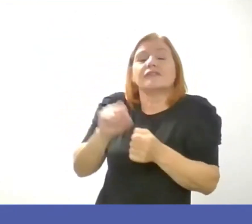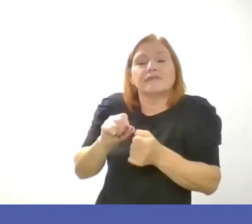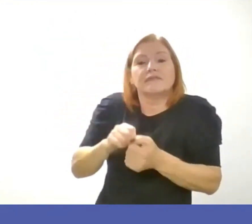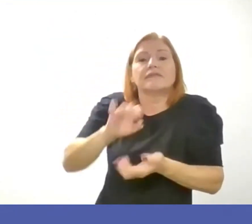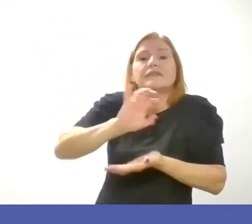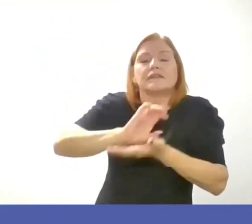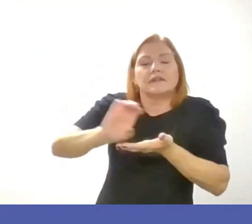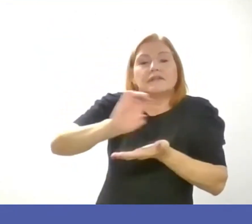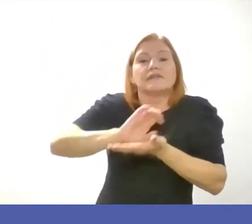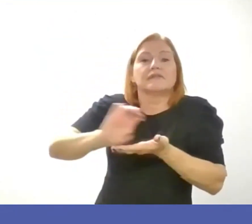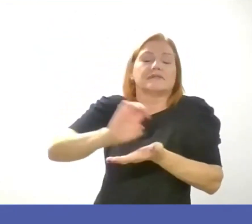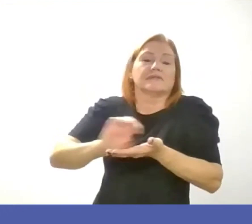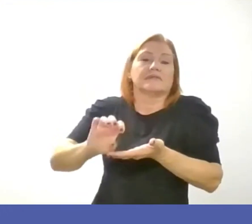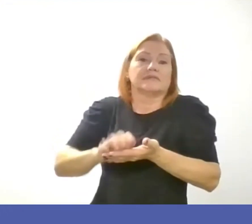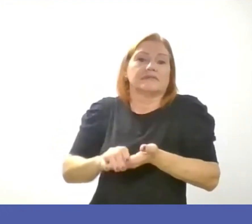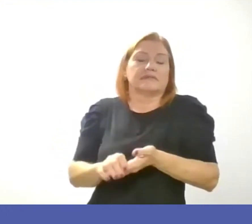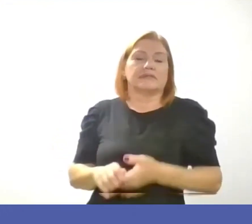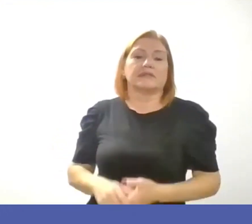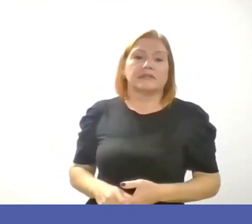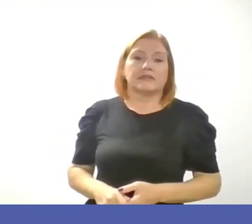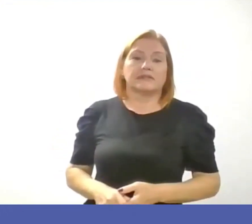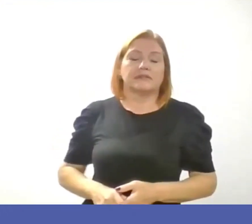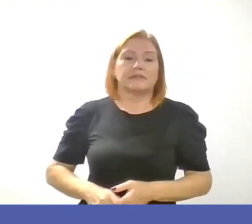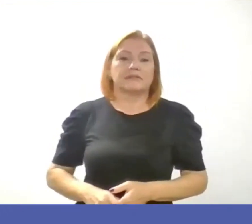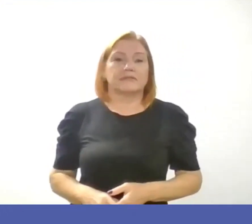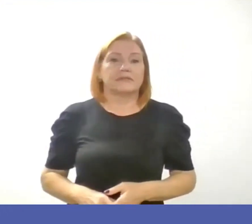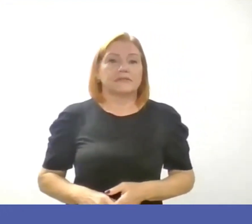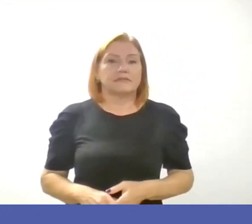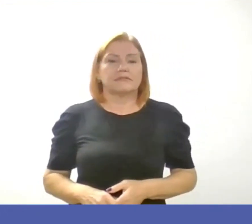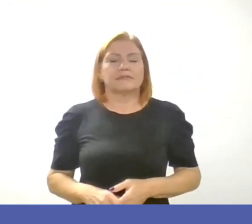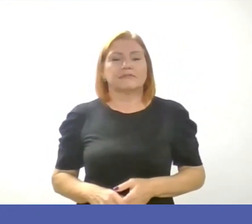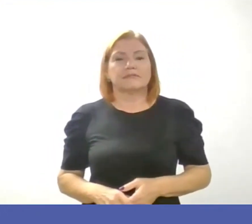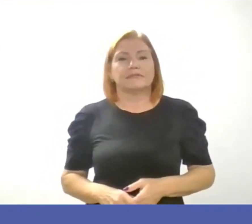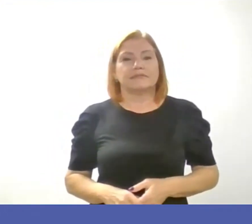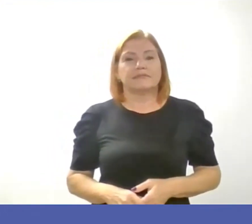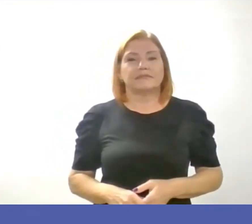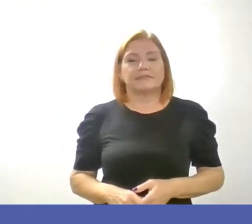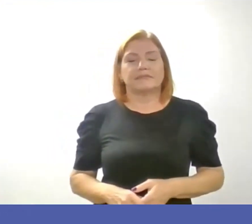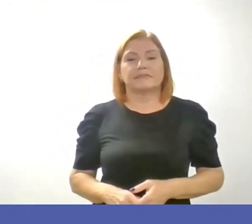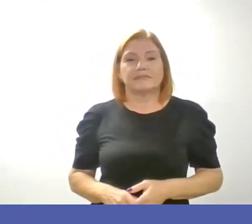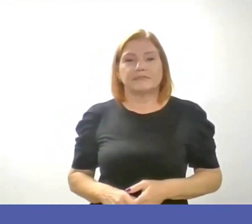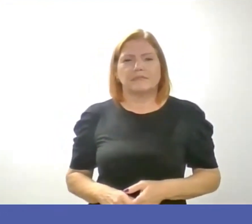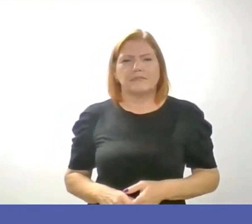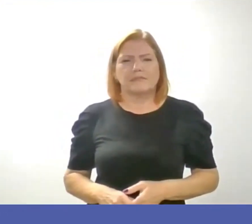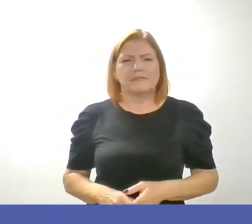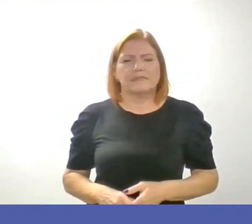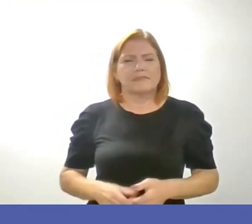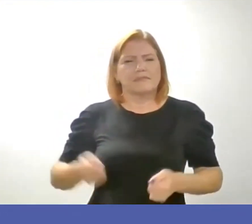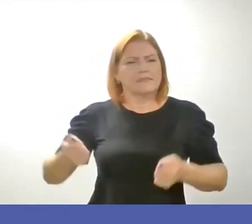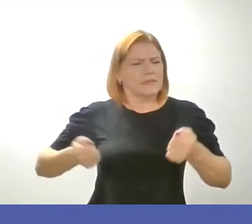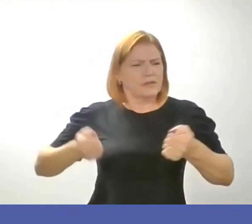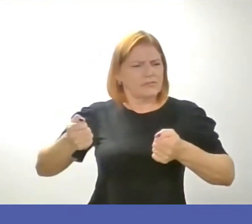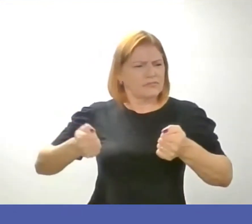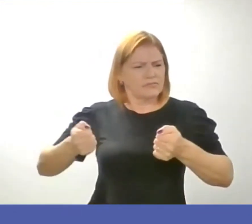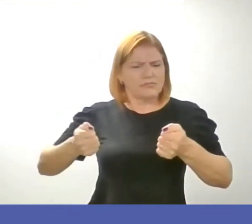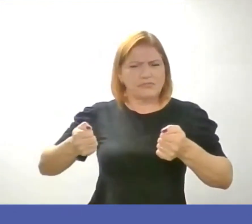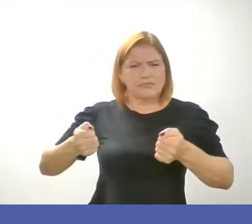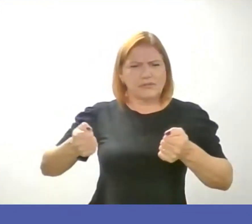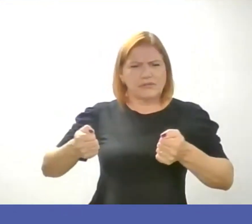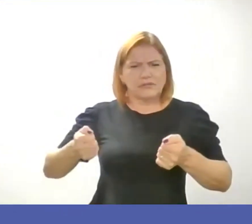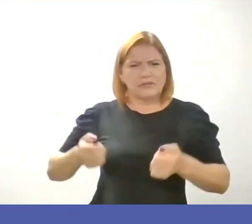Nos drive-thrus, que eles chamam de drive. Quando falam drive, são os drive-thrus.